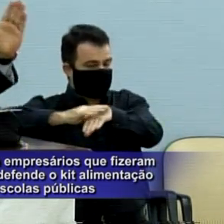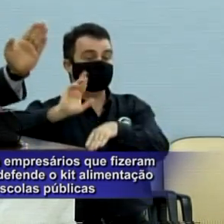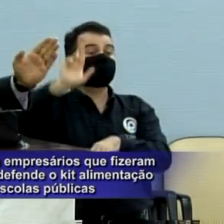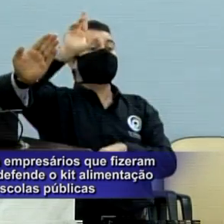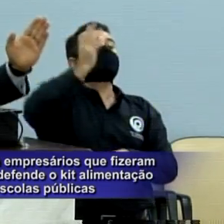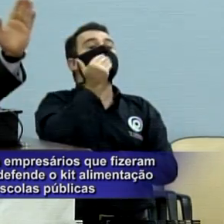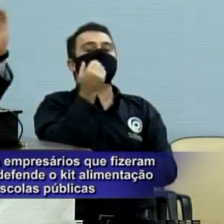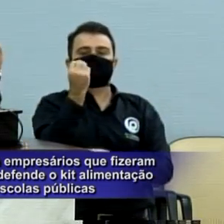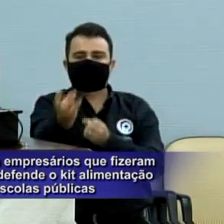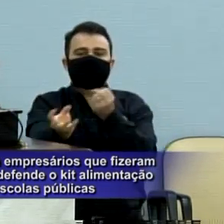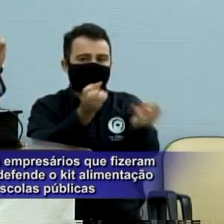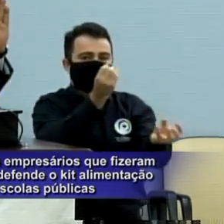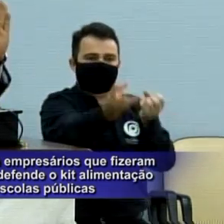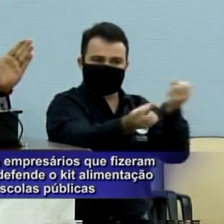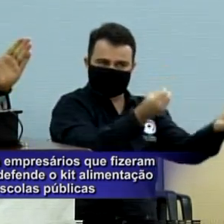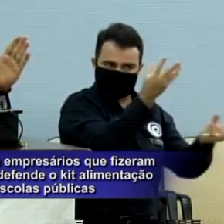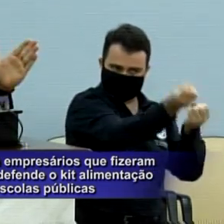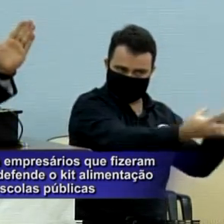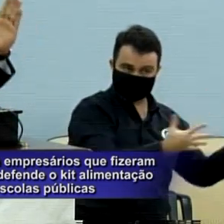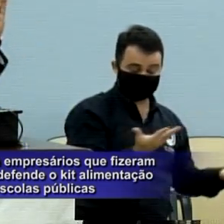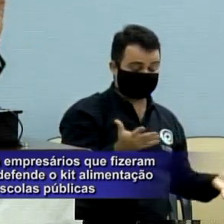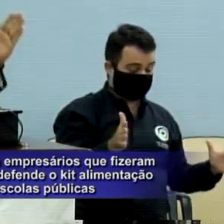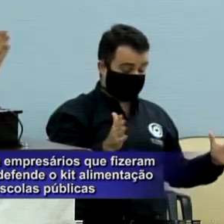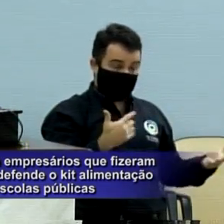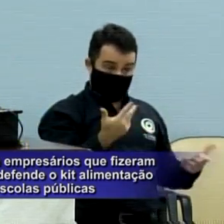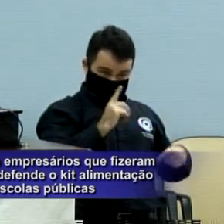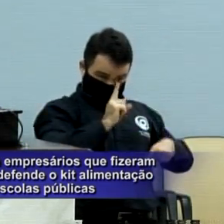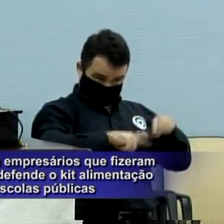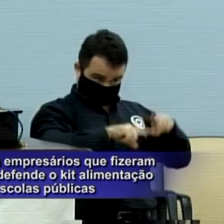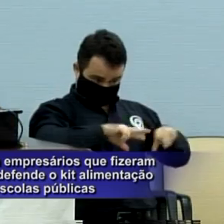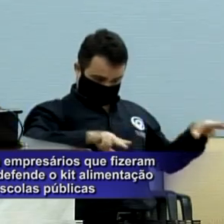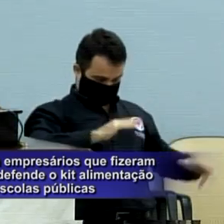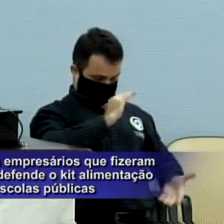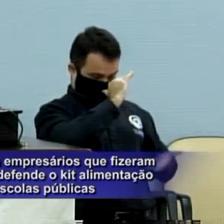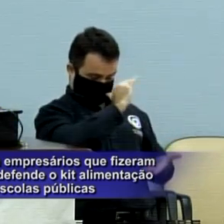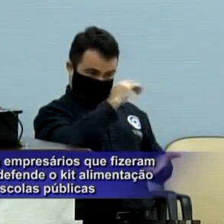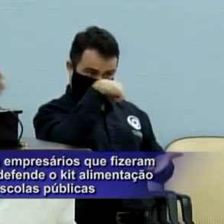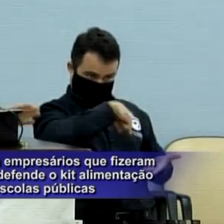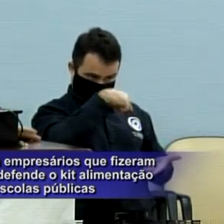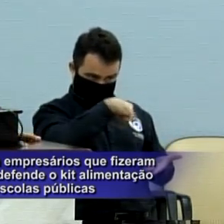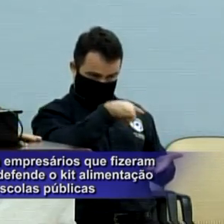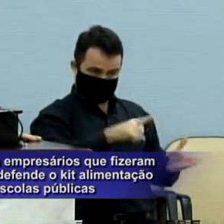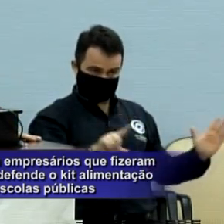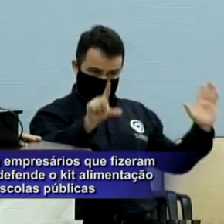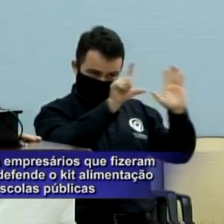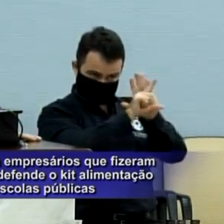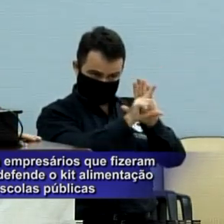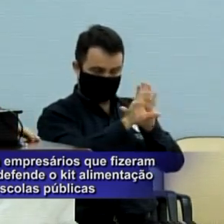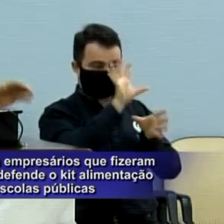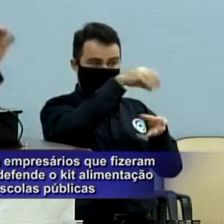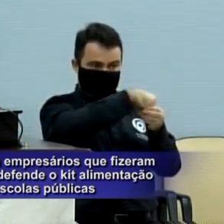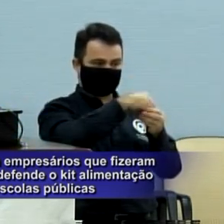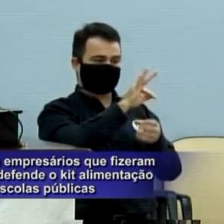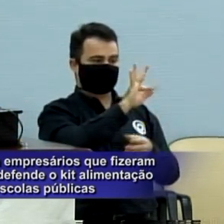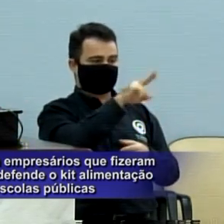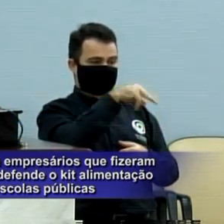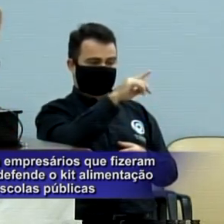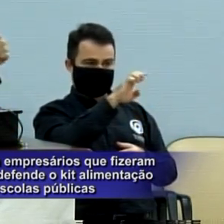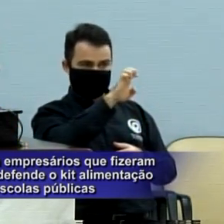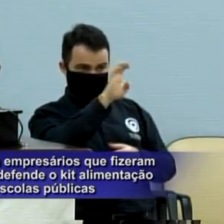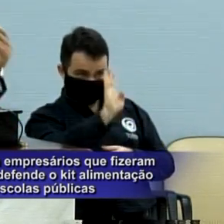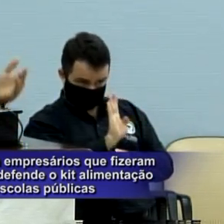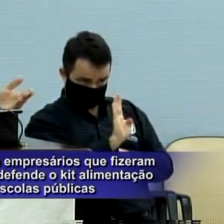A questão da quantidade, vereador Renato, conforme resolução 6 do Fundo Nacional de Educação, ela